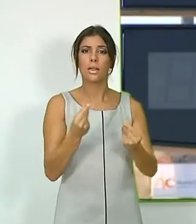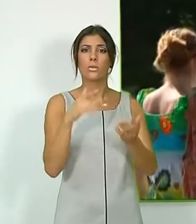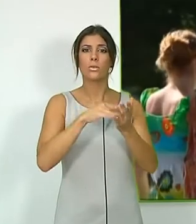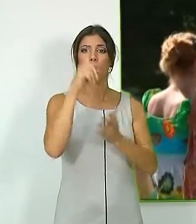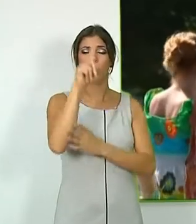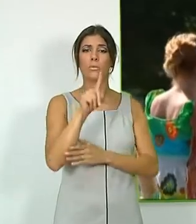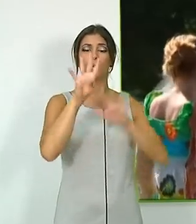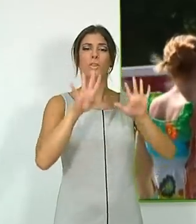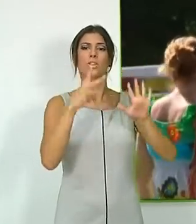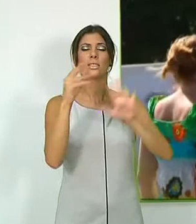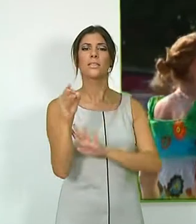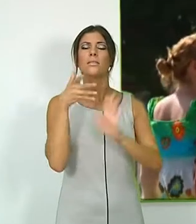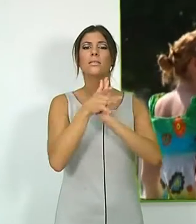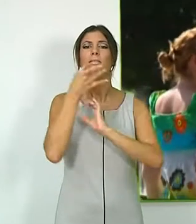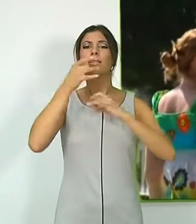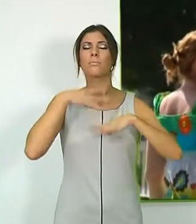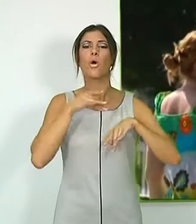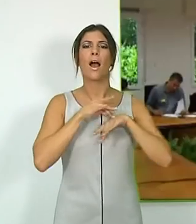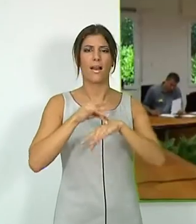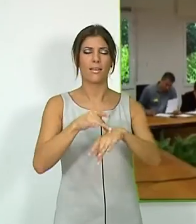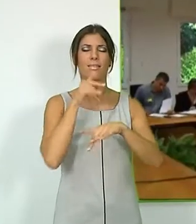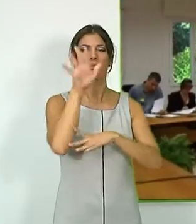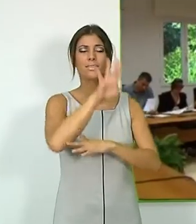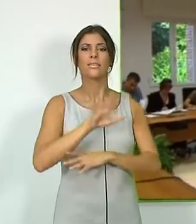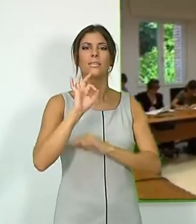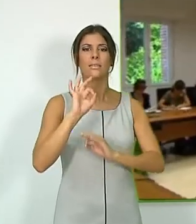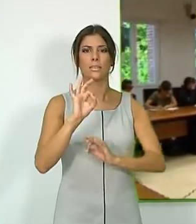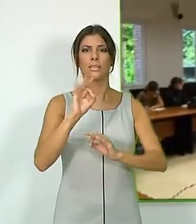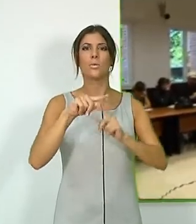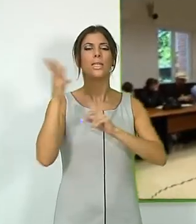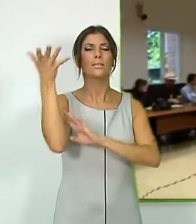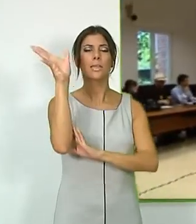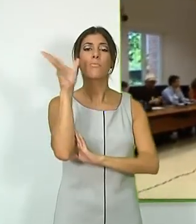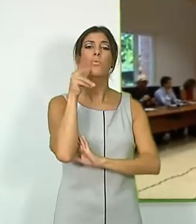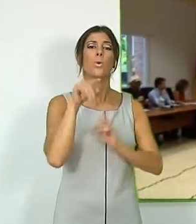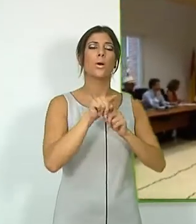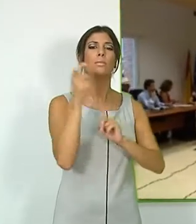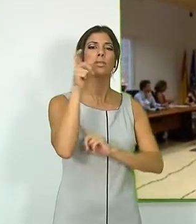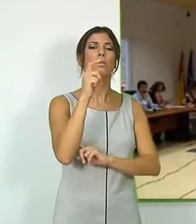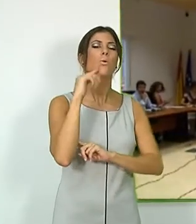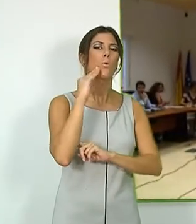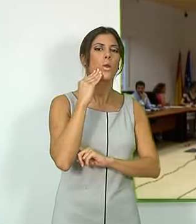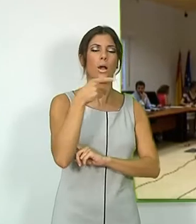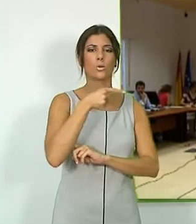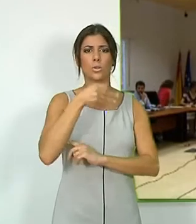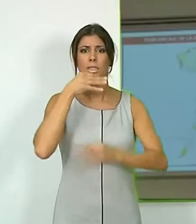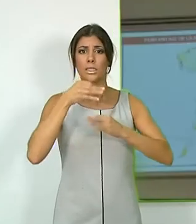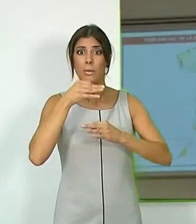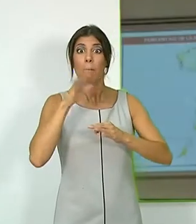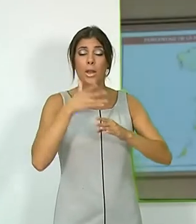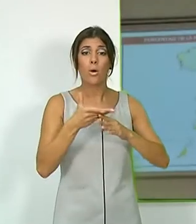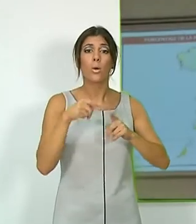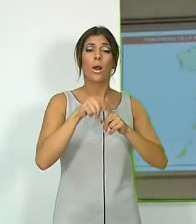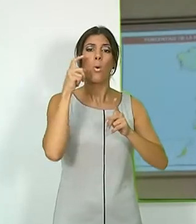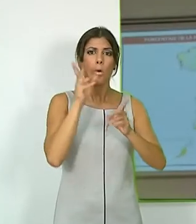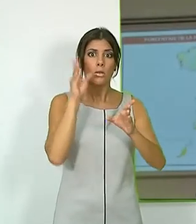cálido desde 1970, lo dice la Agencia Estatal de Meteorología, atendiendo a las cifras de julio, agosto y septiembre. Si